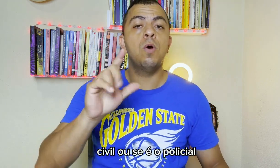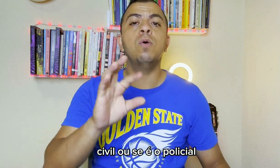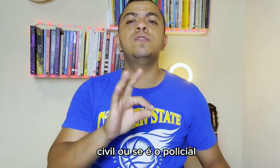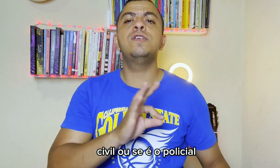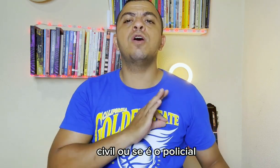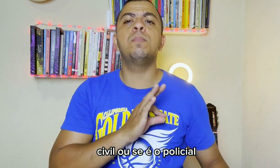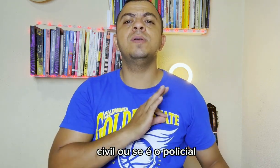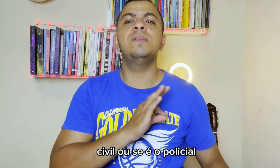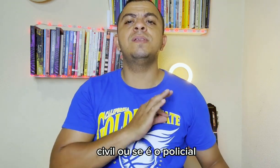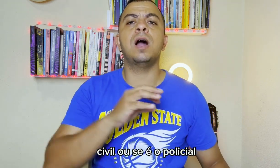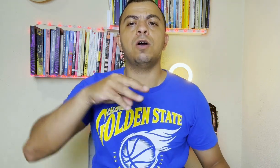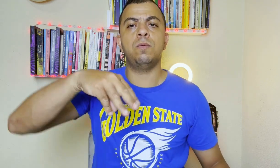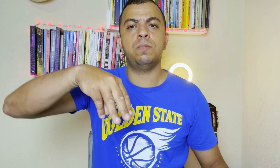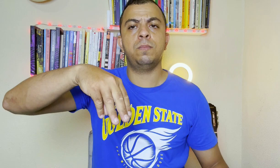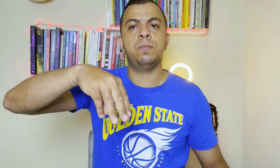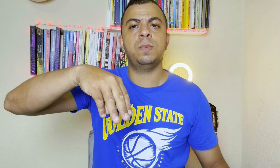ou se é o policial